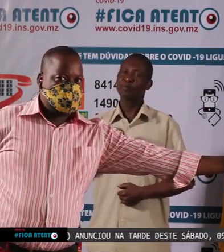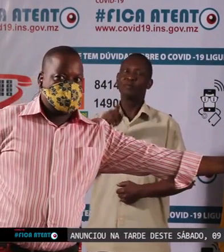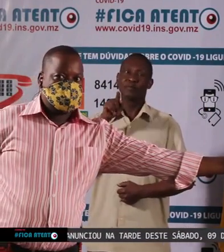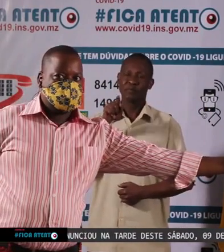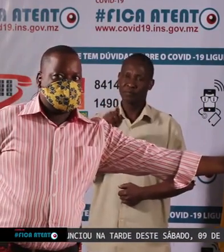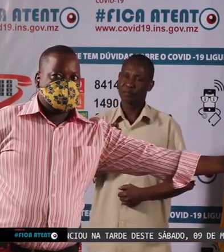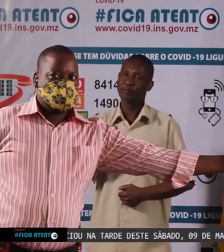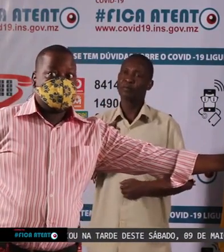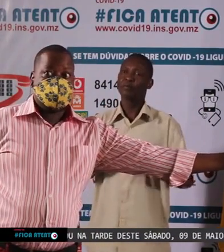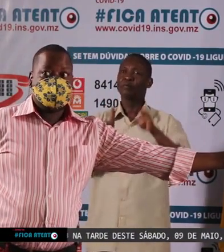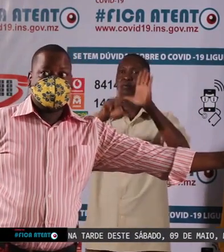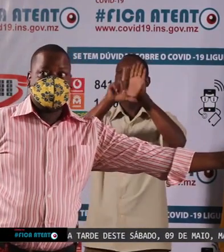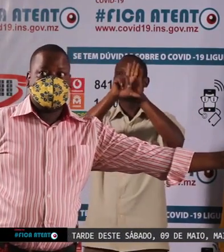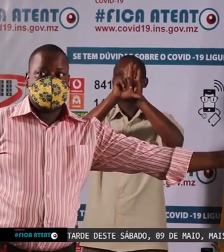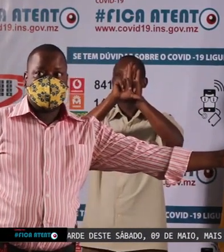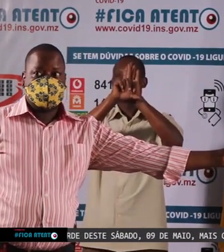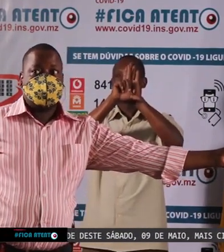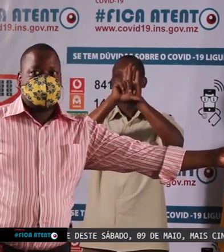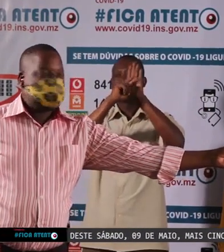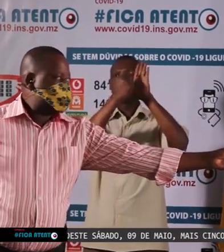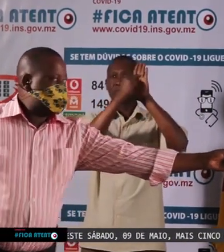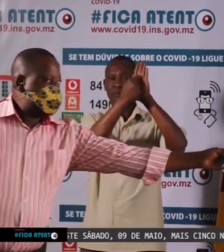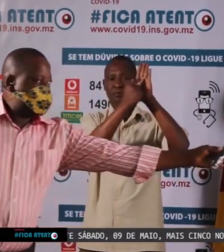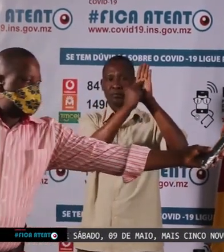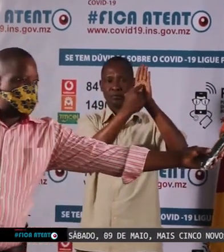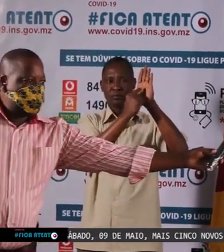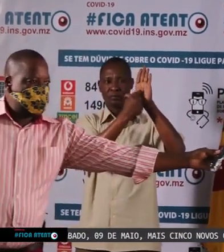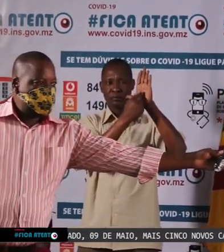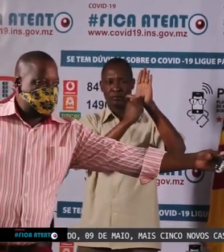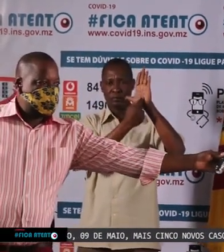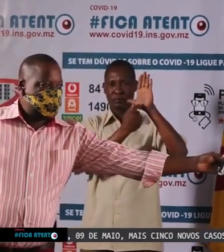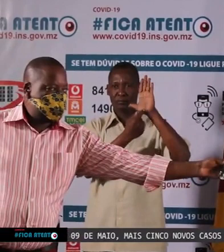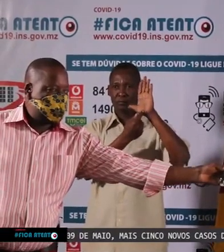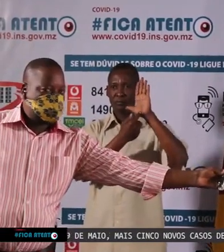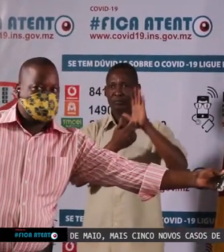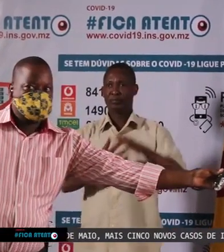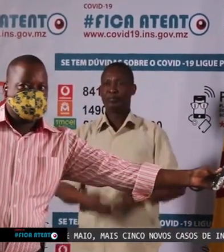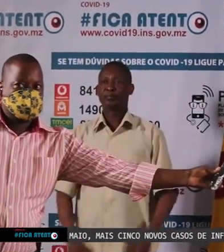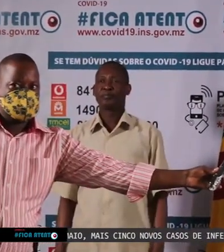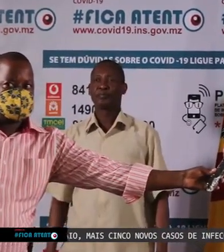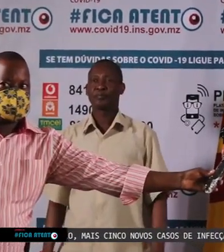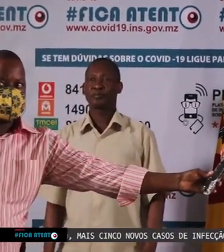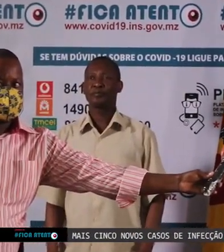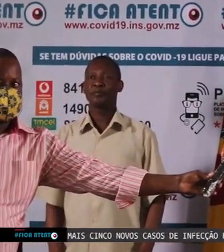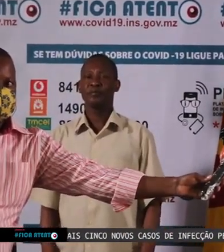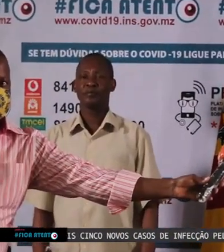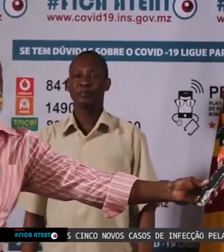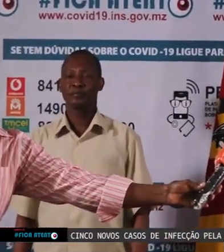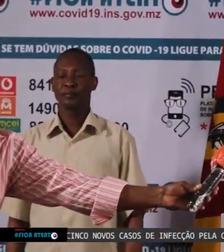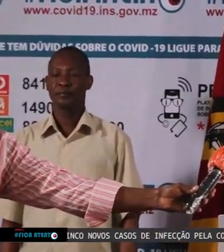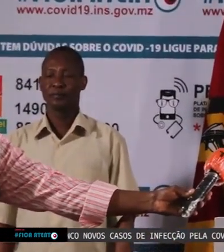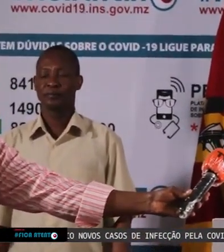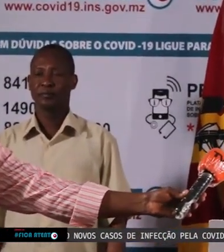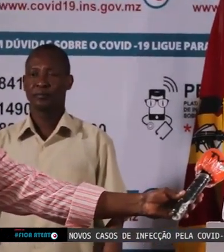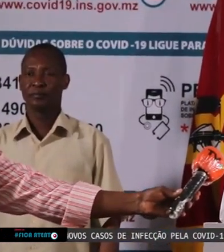presidencial. Queremos exortar, porque também vemos com alguma preocupação, a todos aqueles que ainda